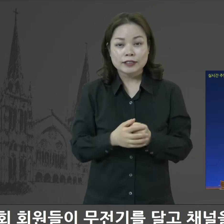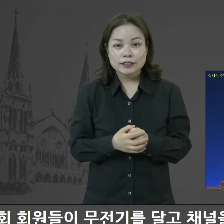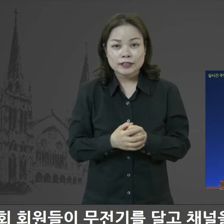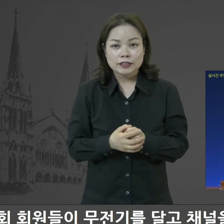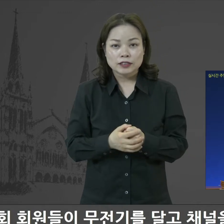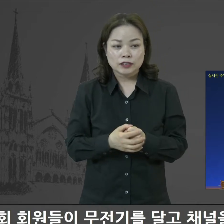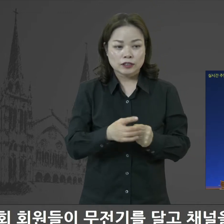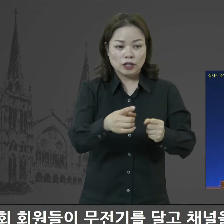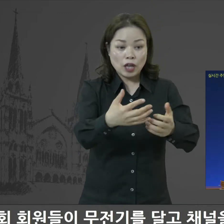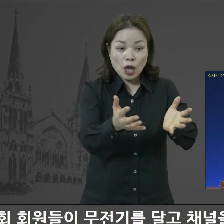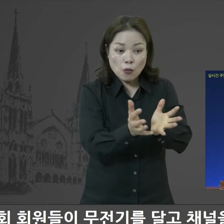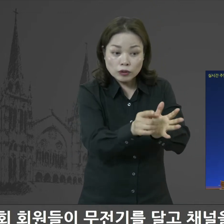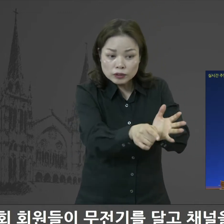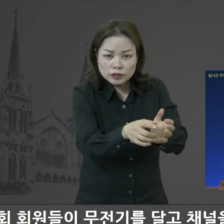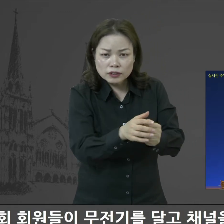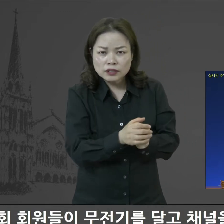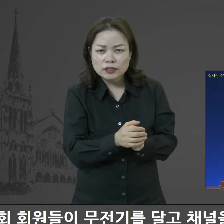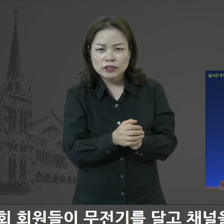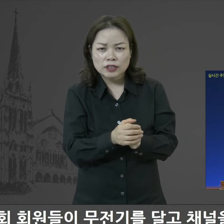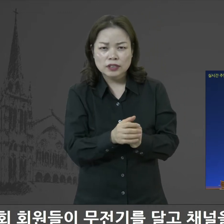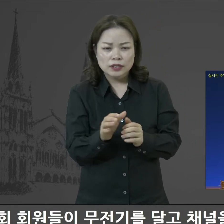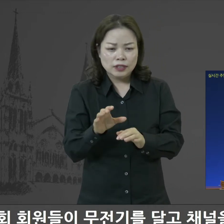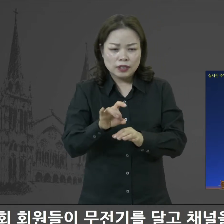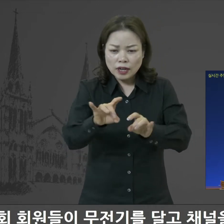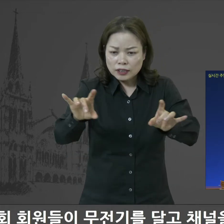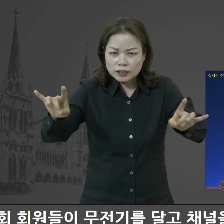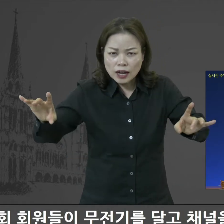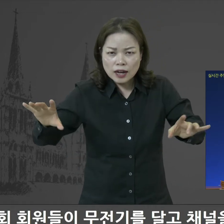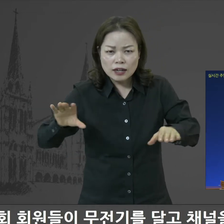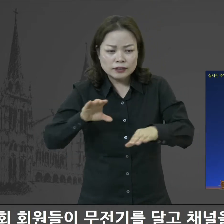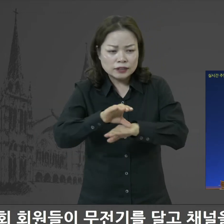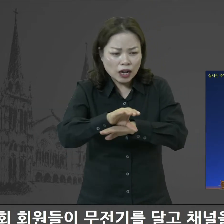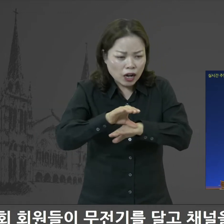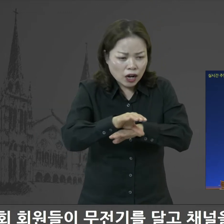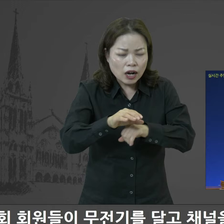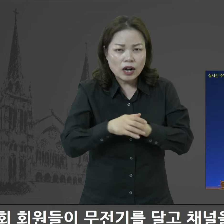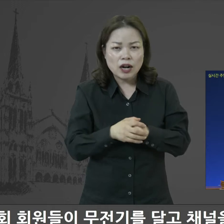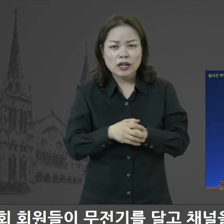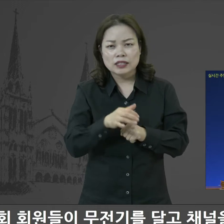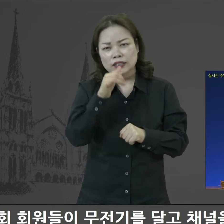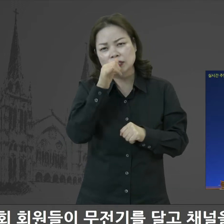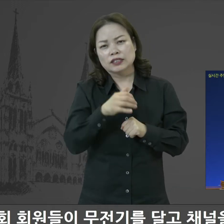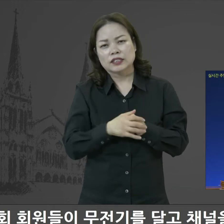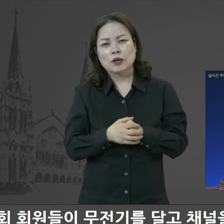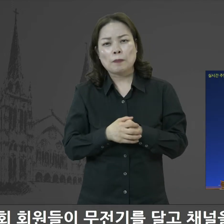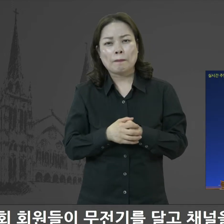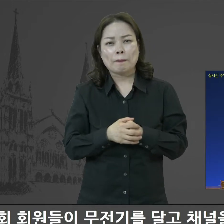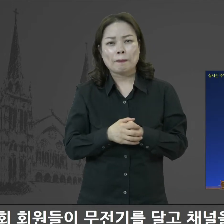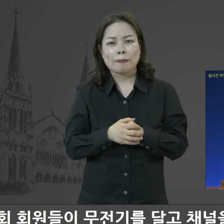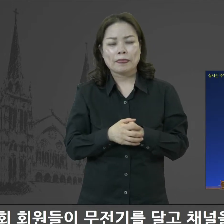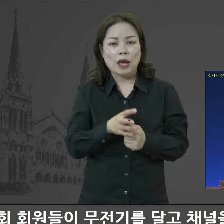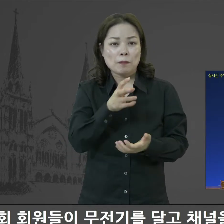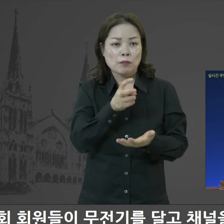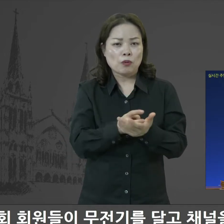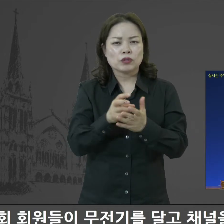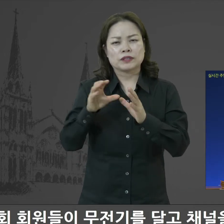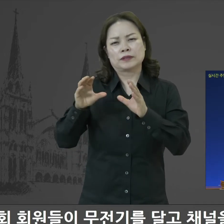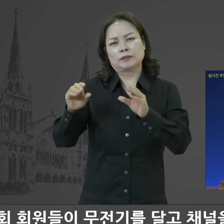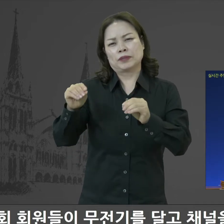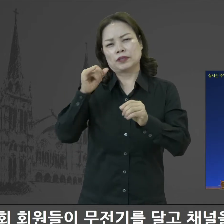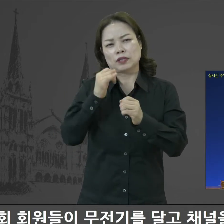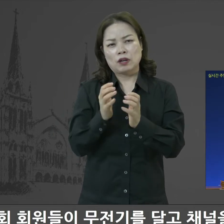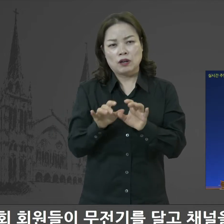동호회 회원들이 이렇게 차들끼리 각자 차에 타가지고 일명 떼드라미기죠. 요즘에는 법으로 금지되어 가지고